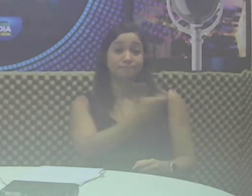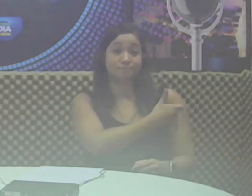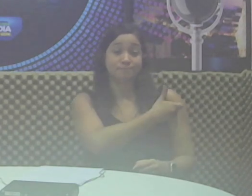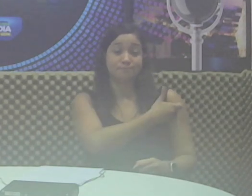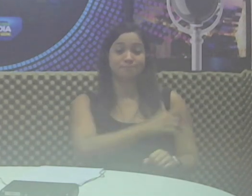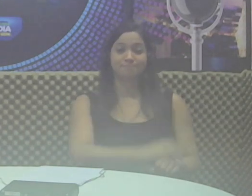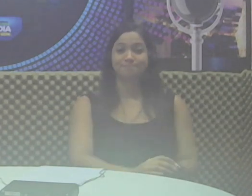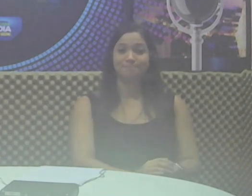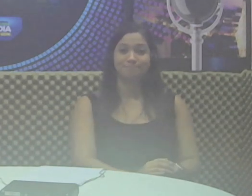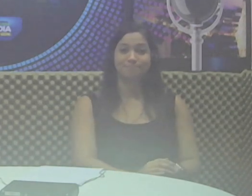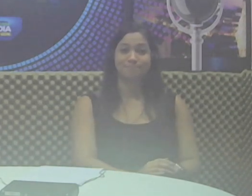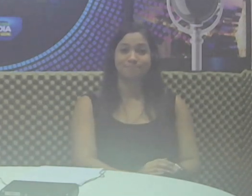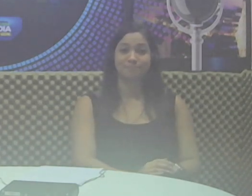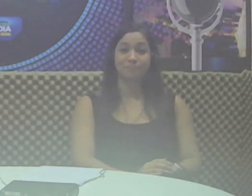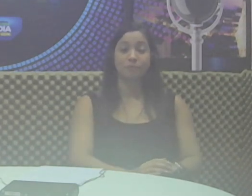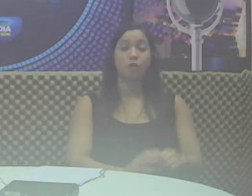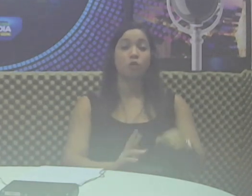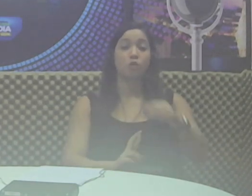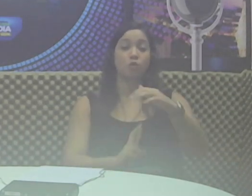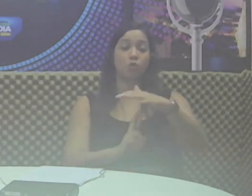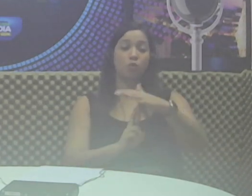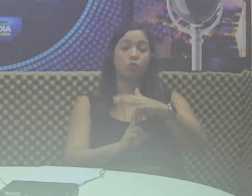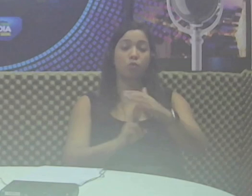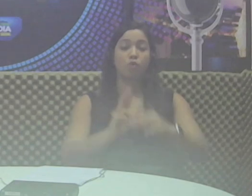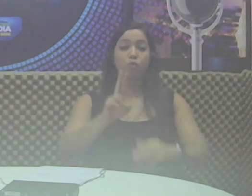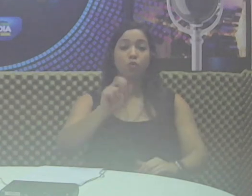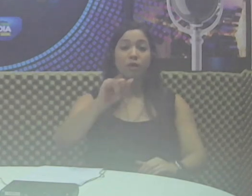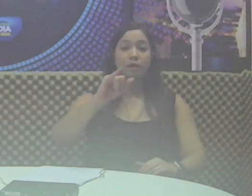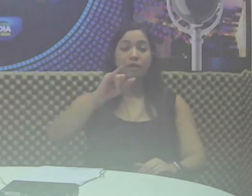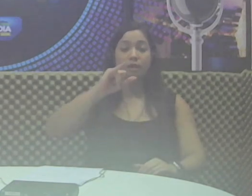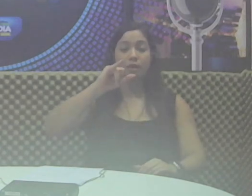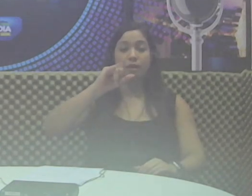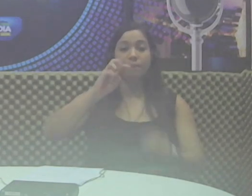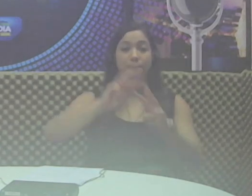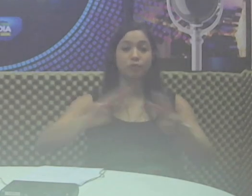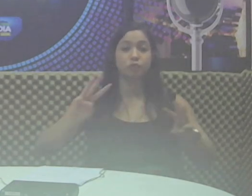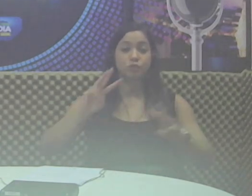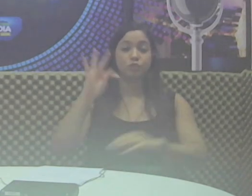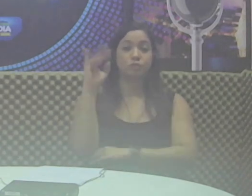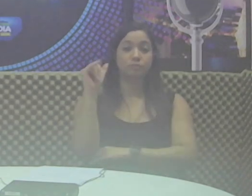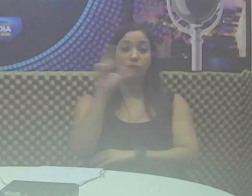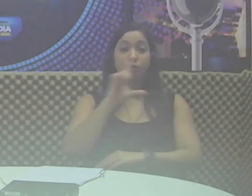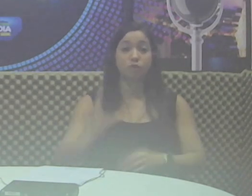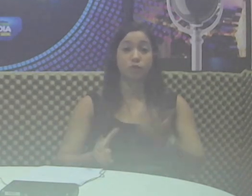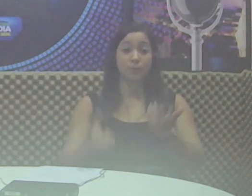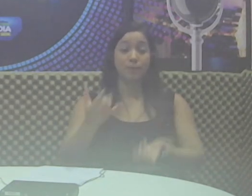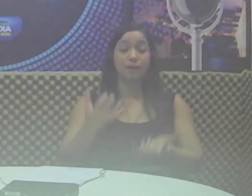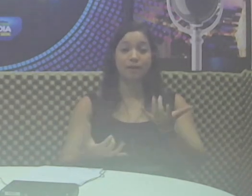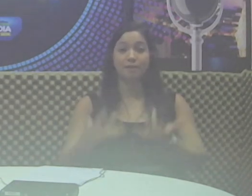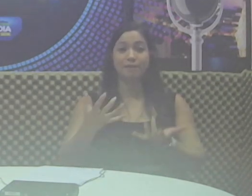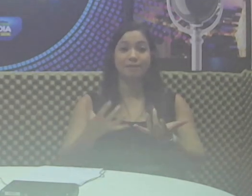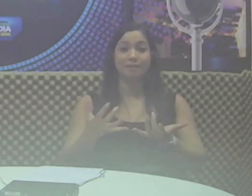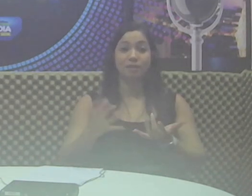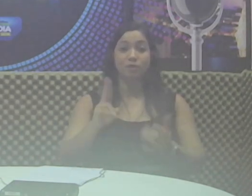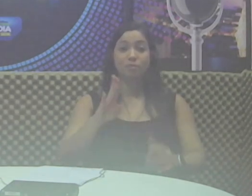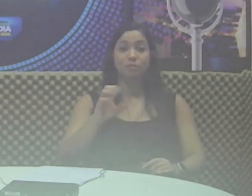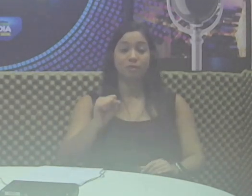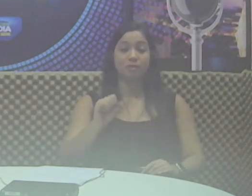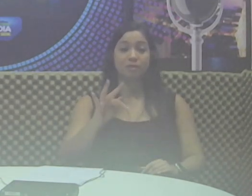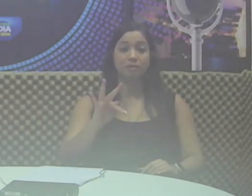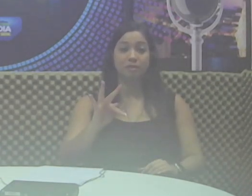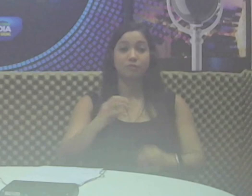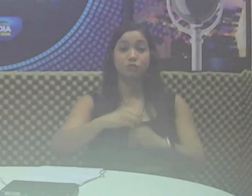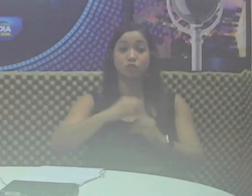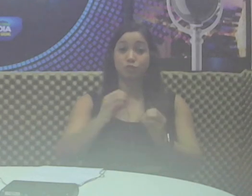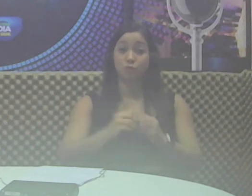imunizante: Wais Martins, Pampulha, Luizote, Tibere, Planalto e UBSFs, Shopping